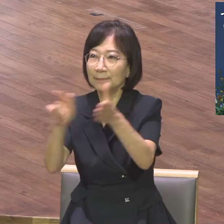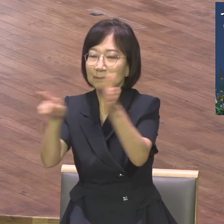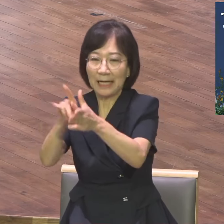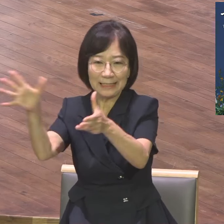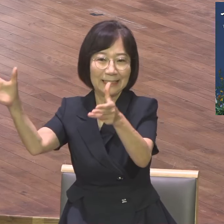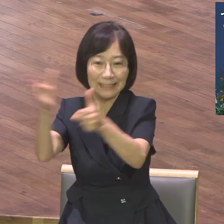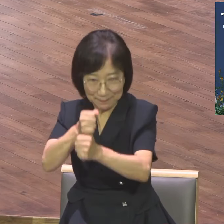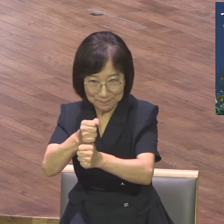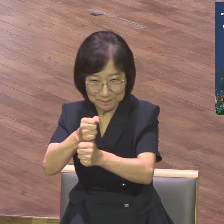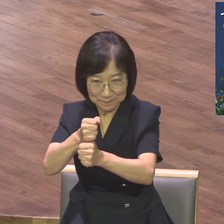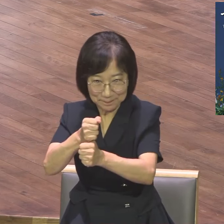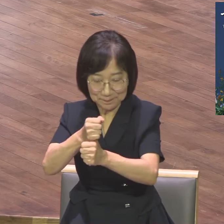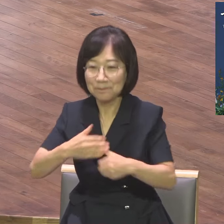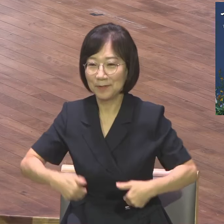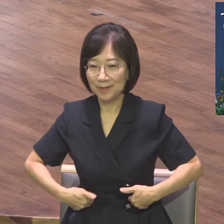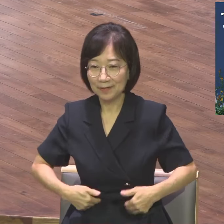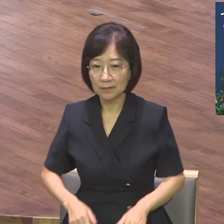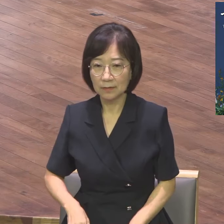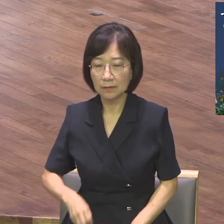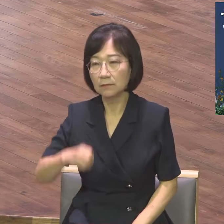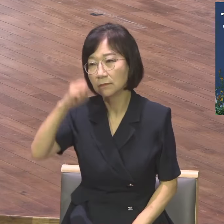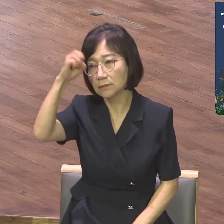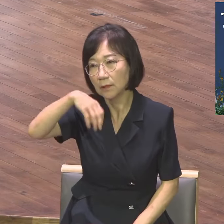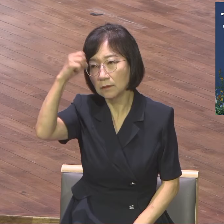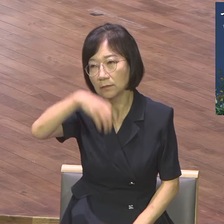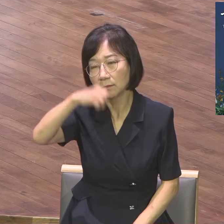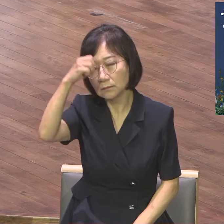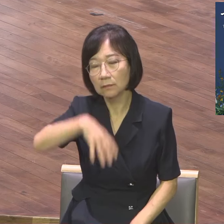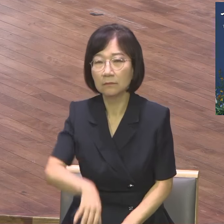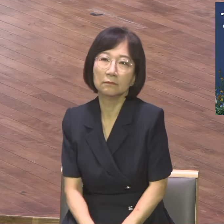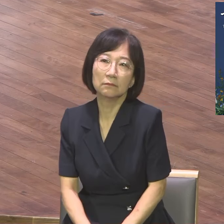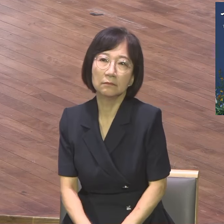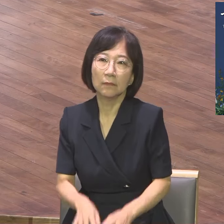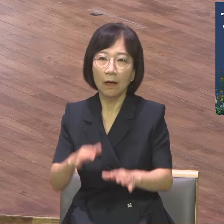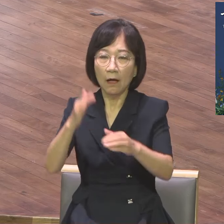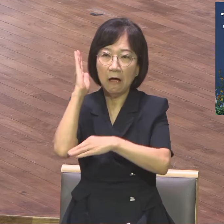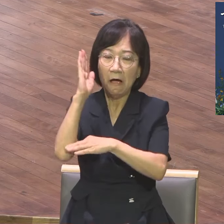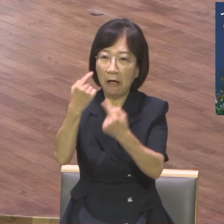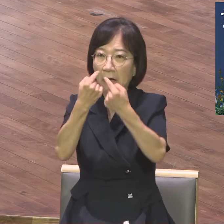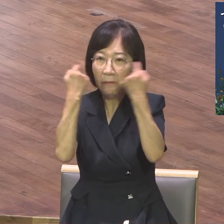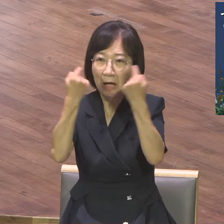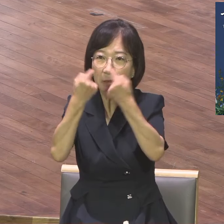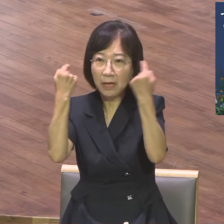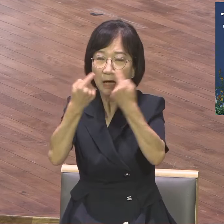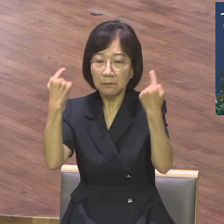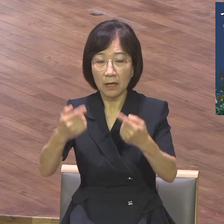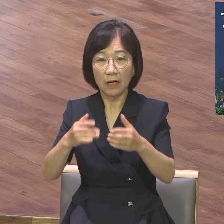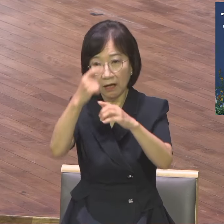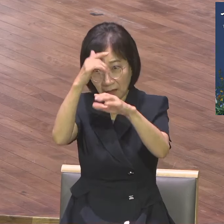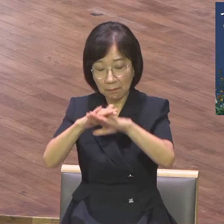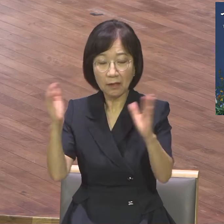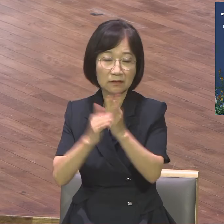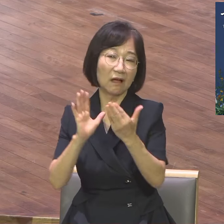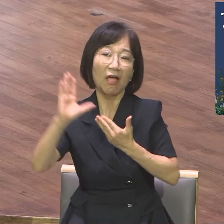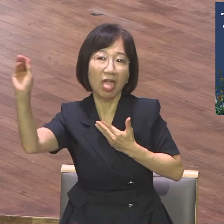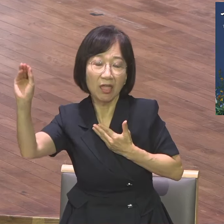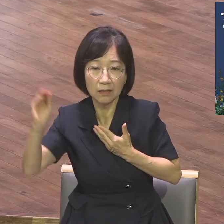나에게 주신 말씀 못 잡고 그냥 끝났다 가자. 그 종교지요. 구원도 없고 응답도 없고 아무것도